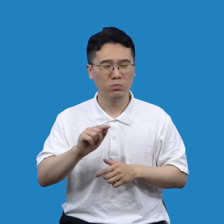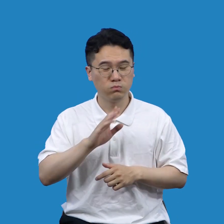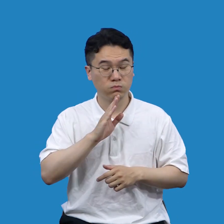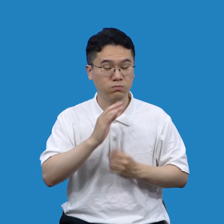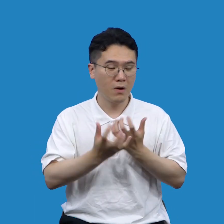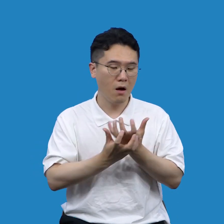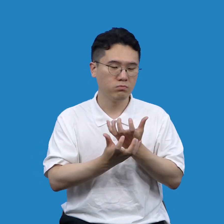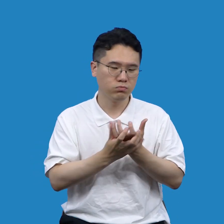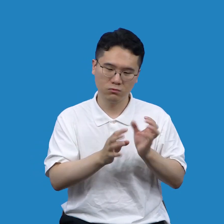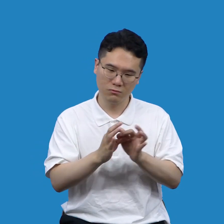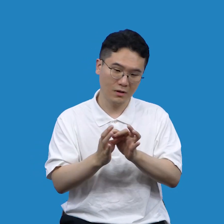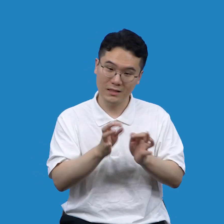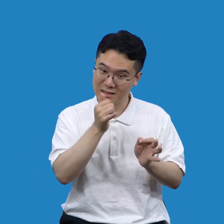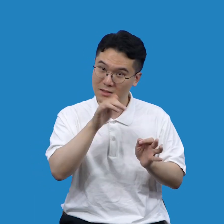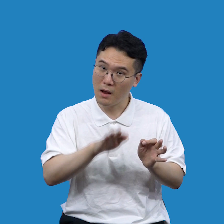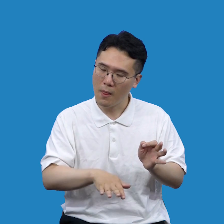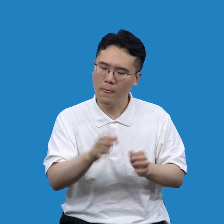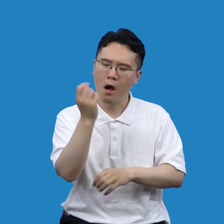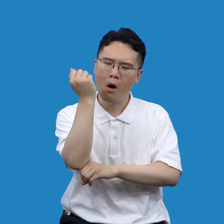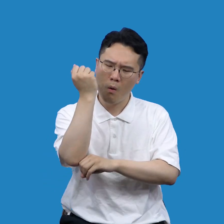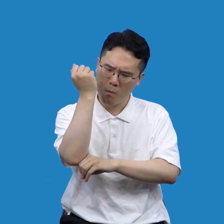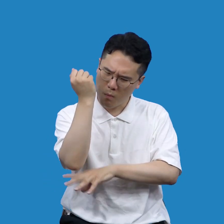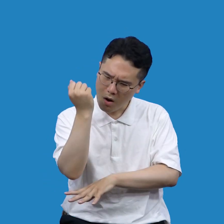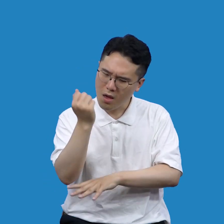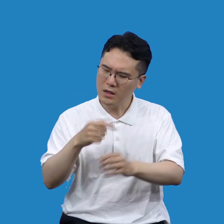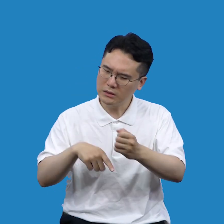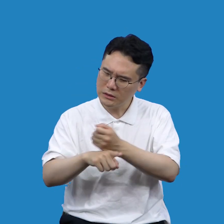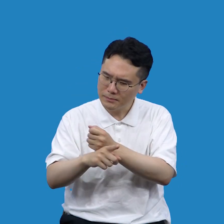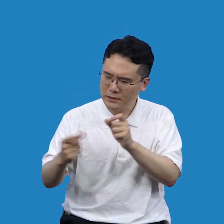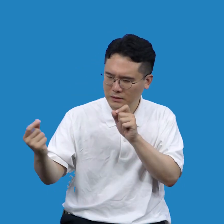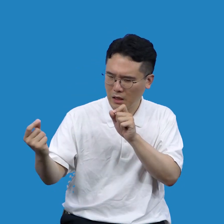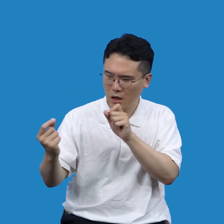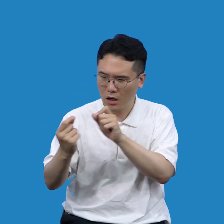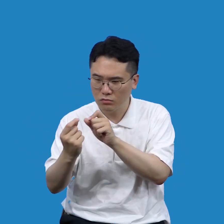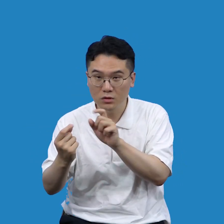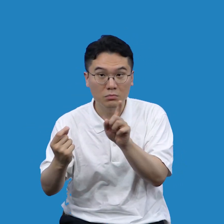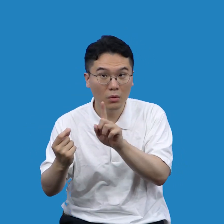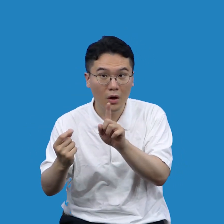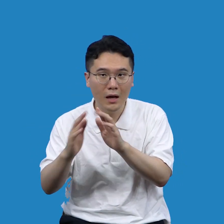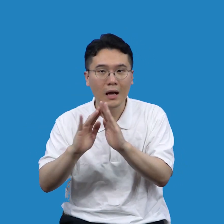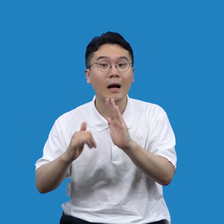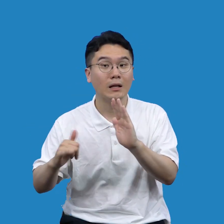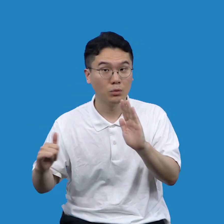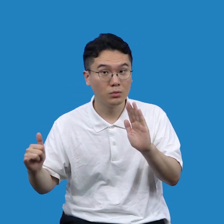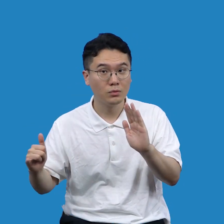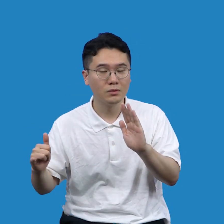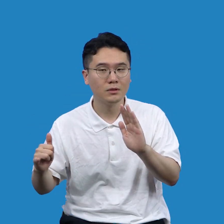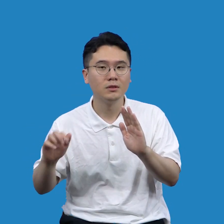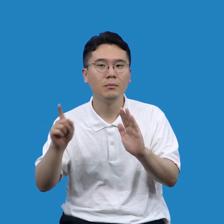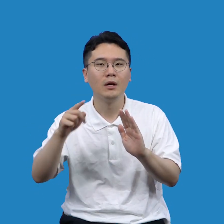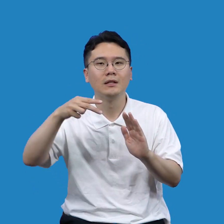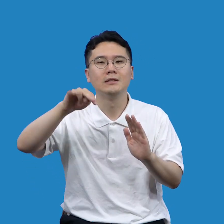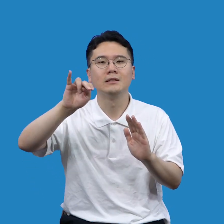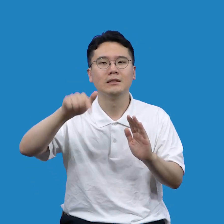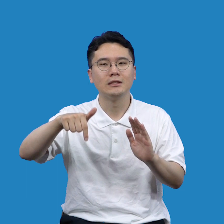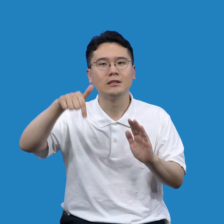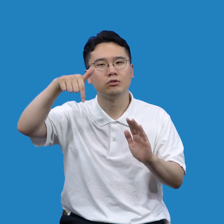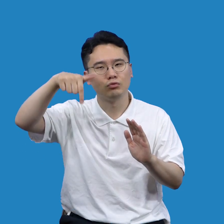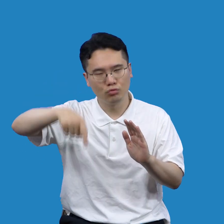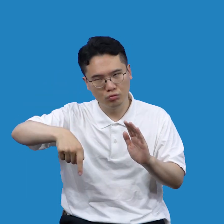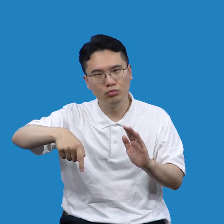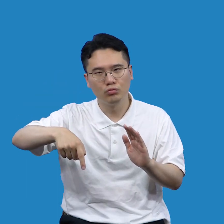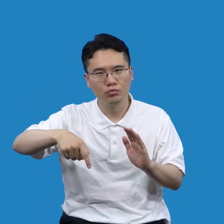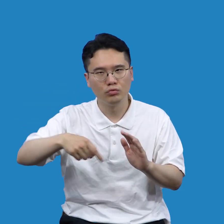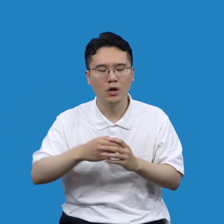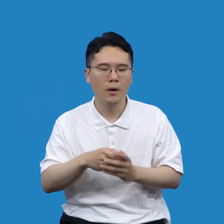있지만 그래도 본래 오리지널 의미에 가까운 것이 있다면 가족은 사실은 식구입니다. 식구.